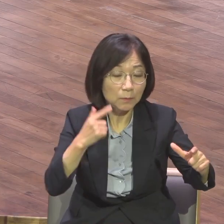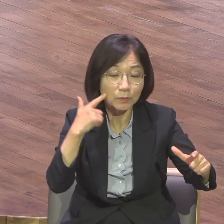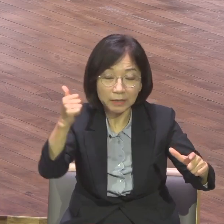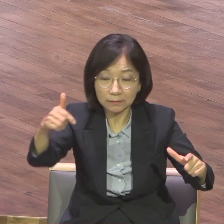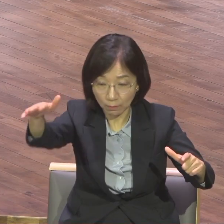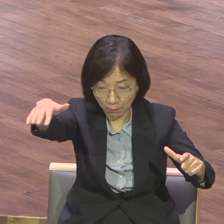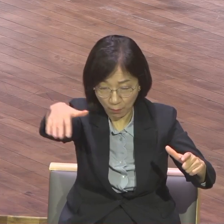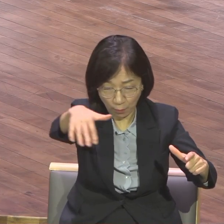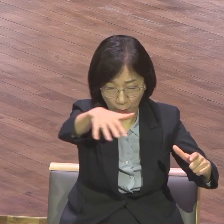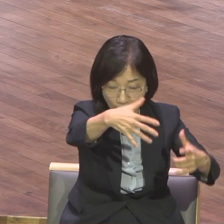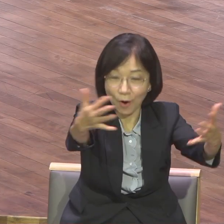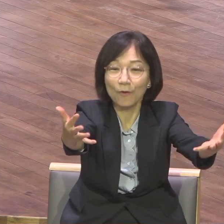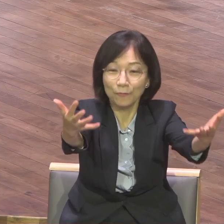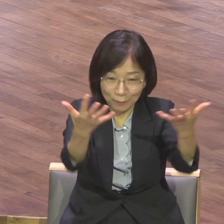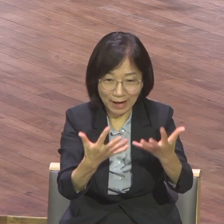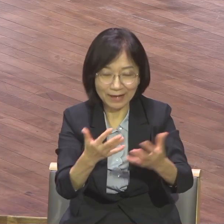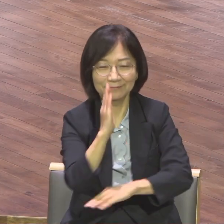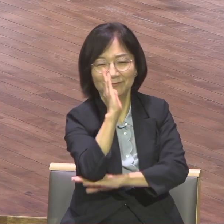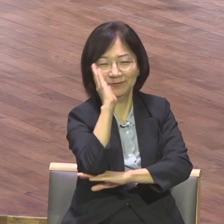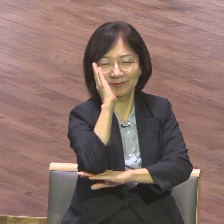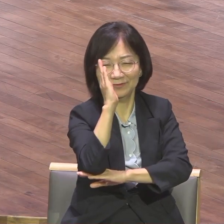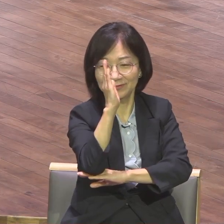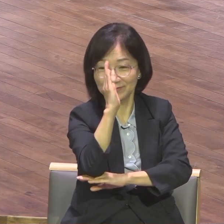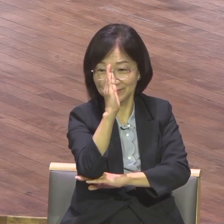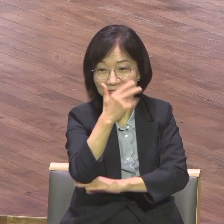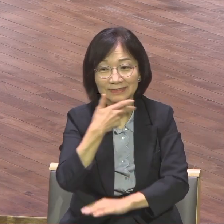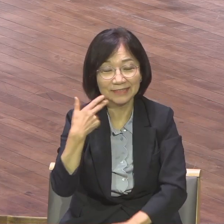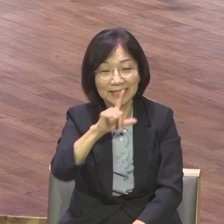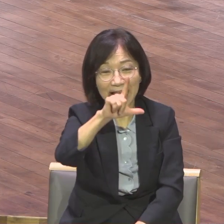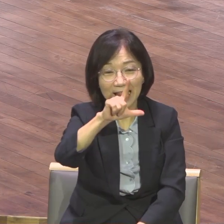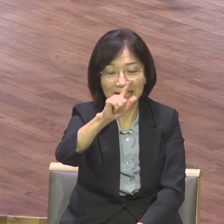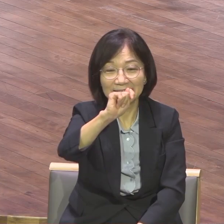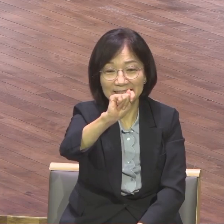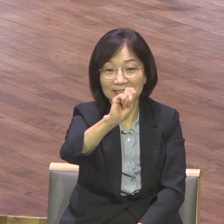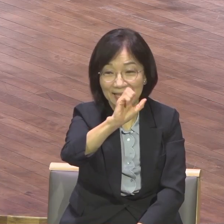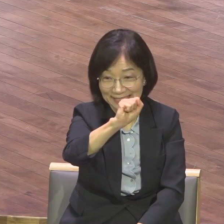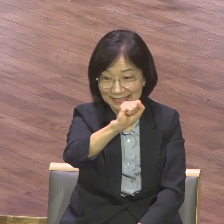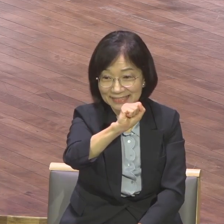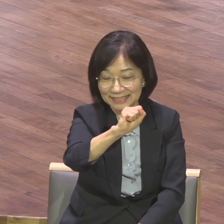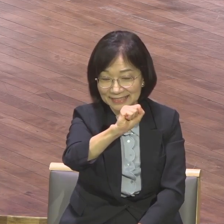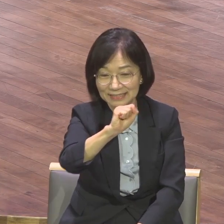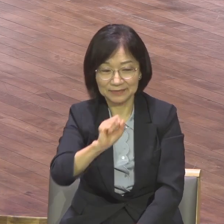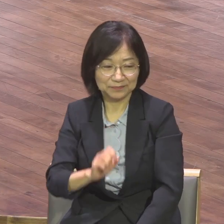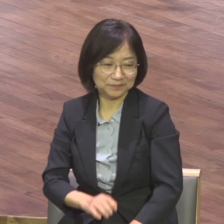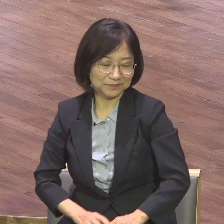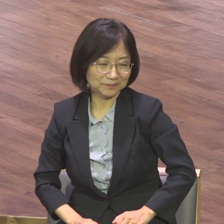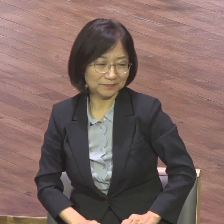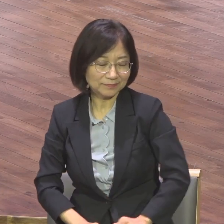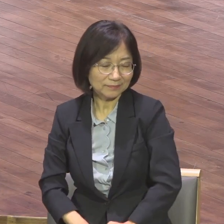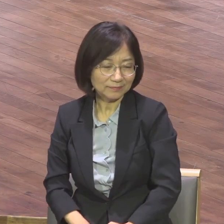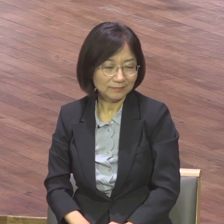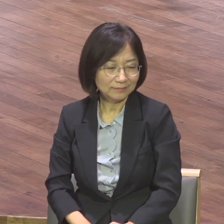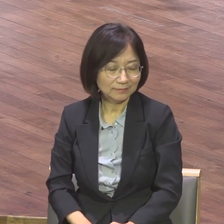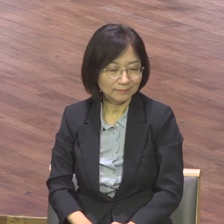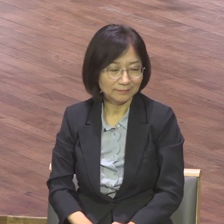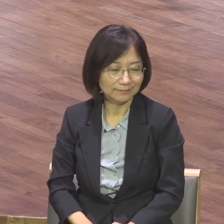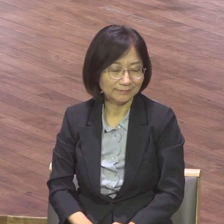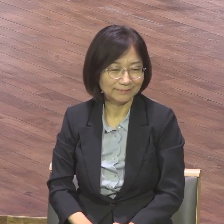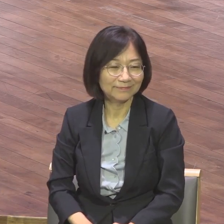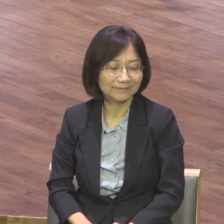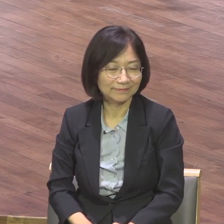모셔놓고 세미나하는 것을 말합니다. 그래서 LTS 리더십 트레이닝 세미나 그런